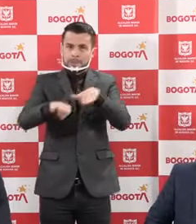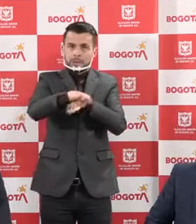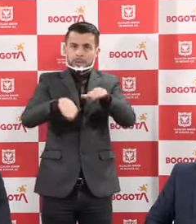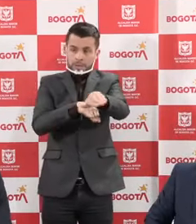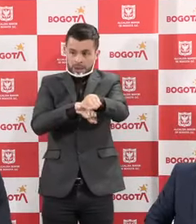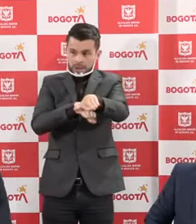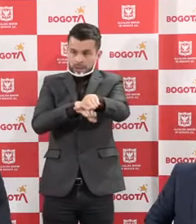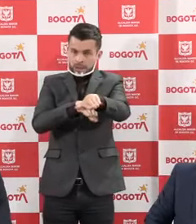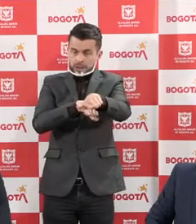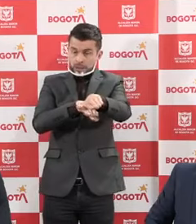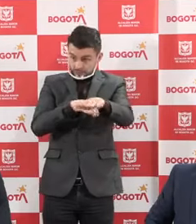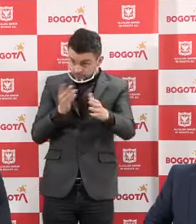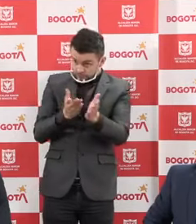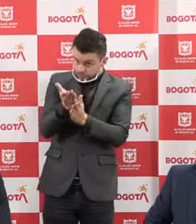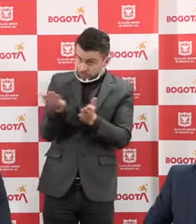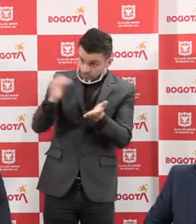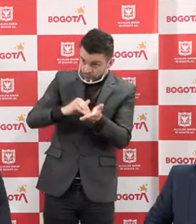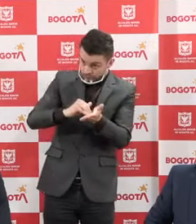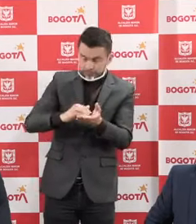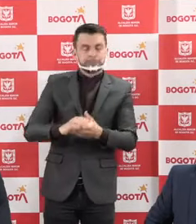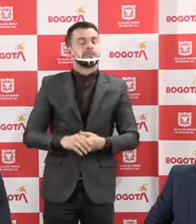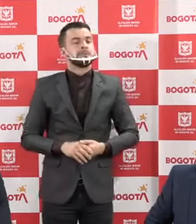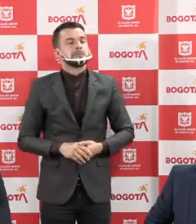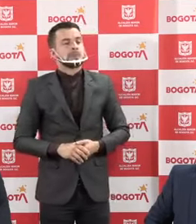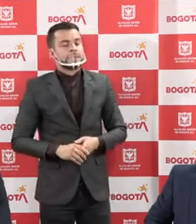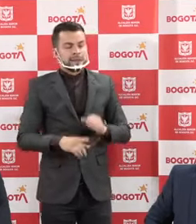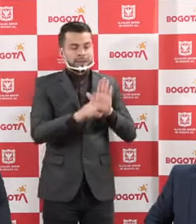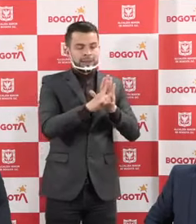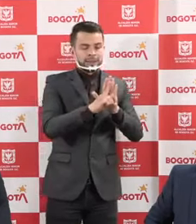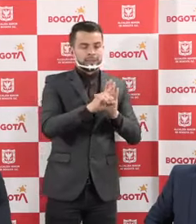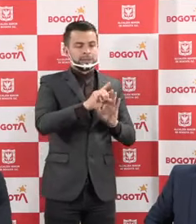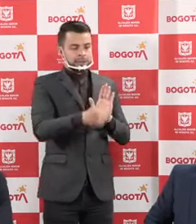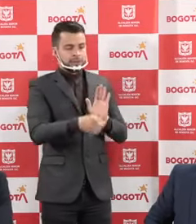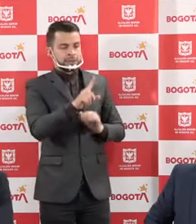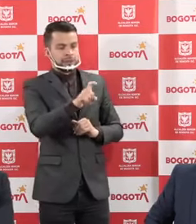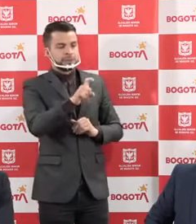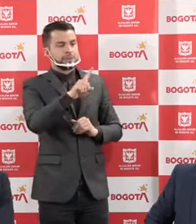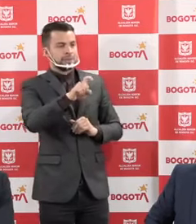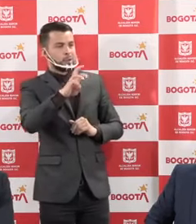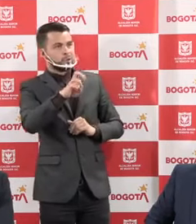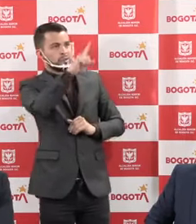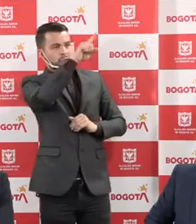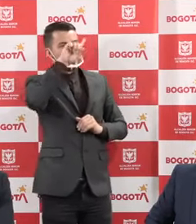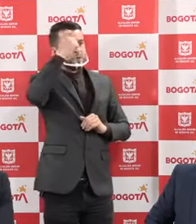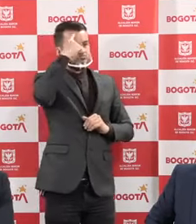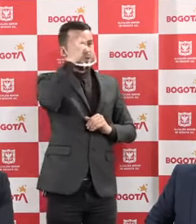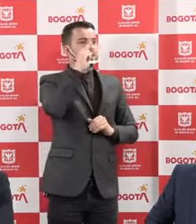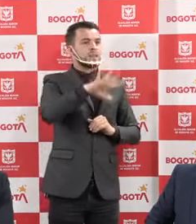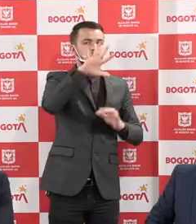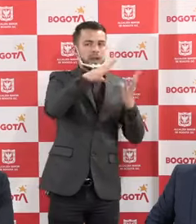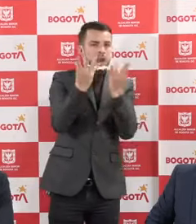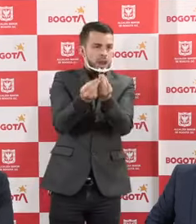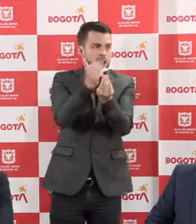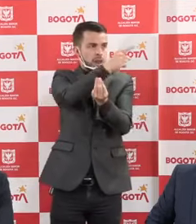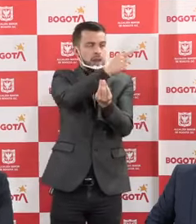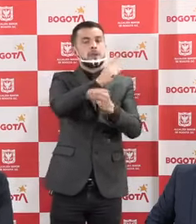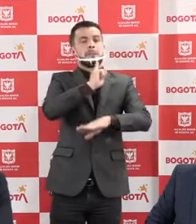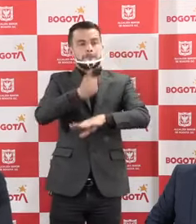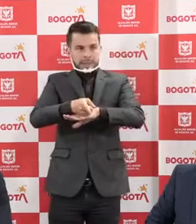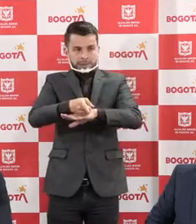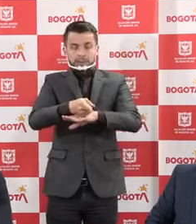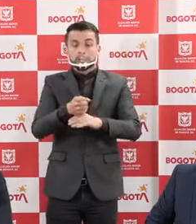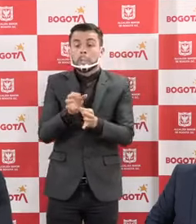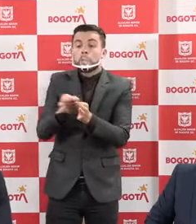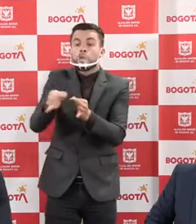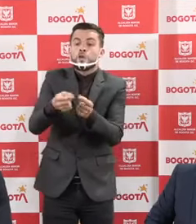nacional en el decreto 11 68 dio apertura a las vías nacionales no hay restricción para que la gente pueda salir a municipios